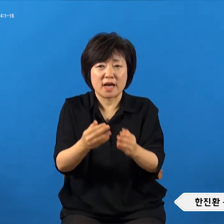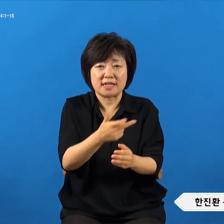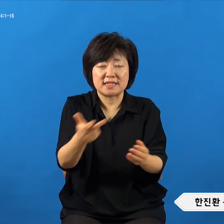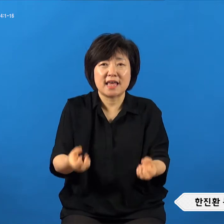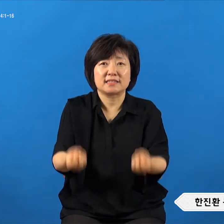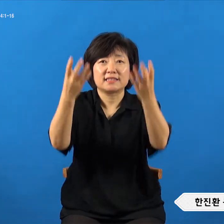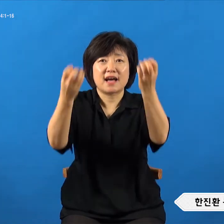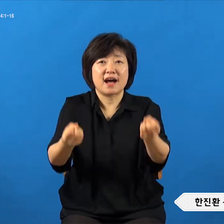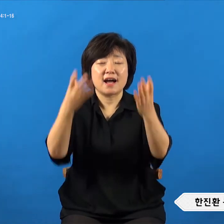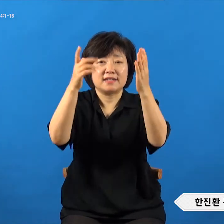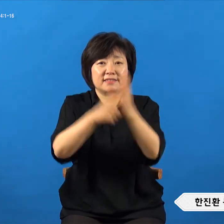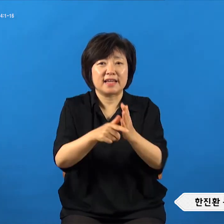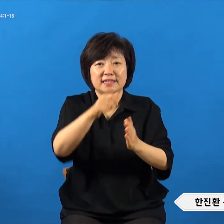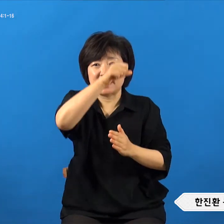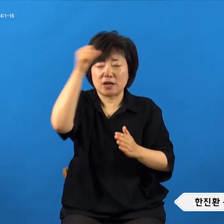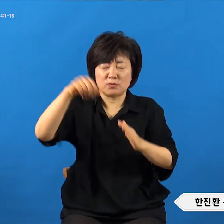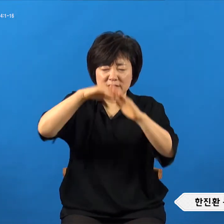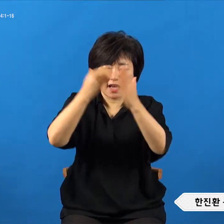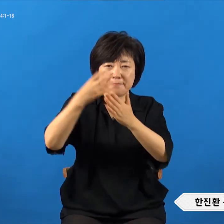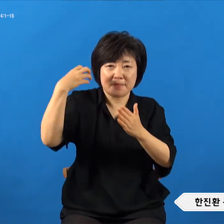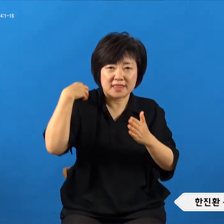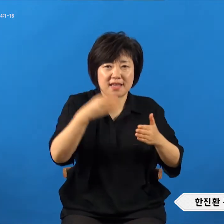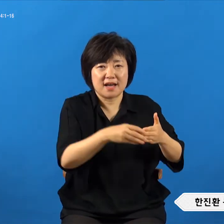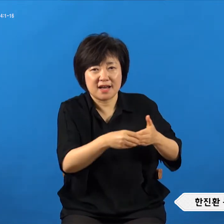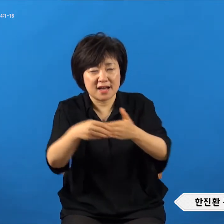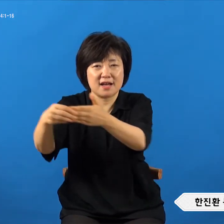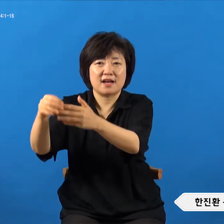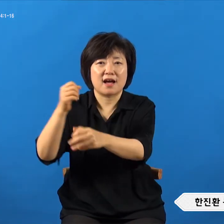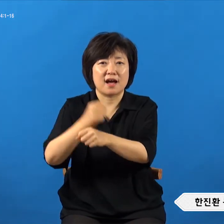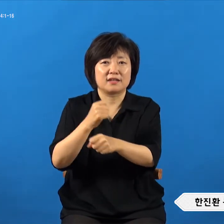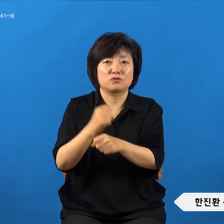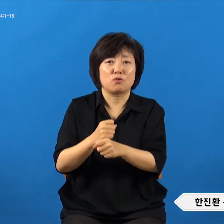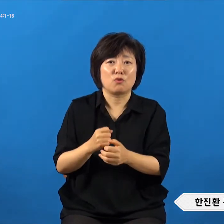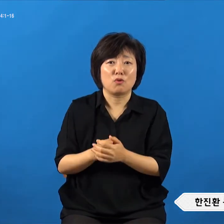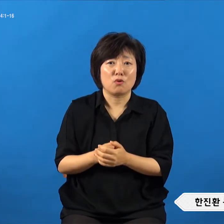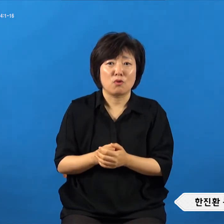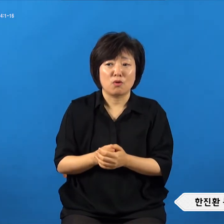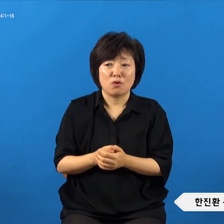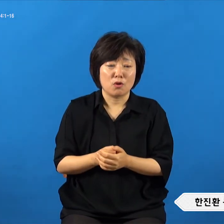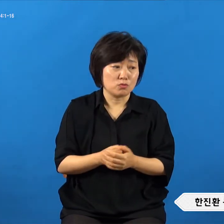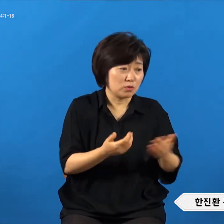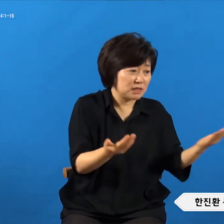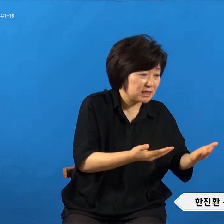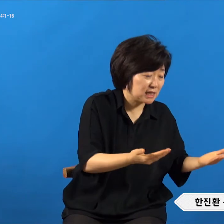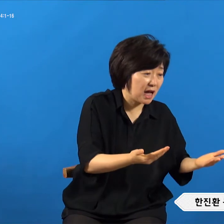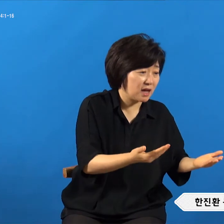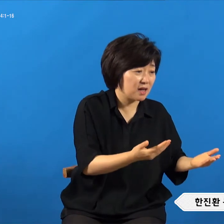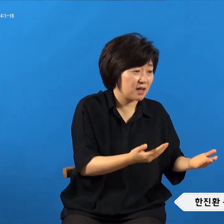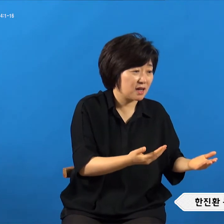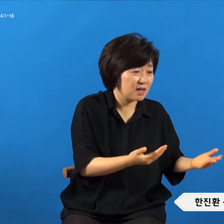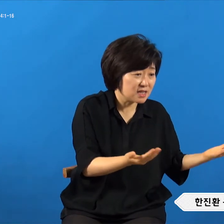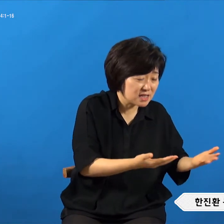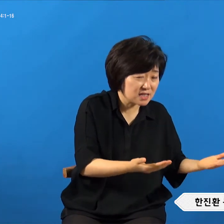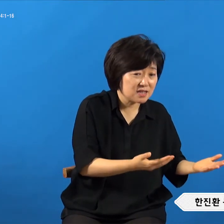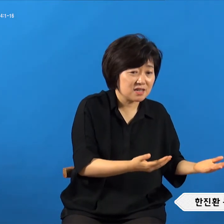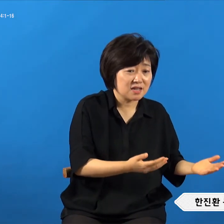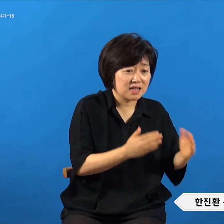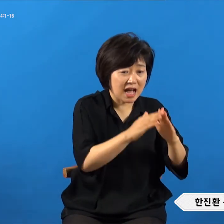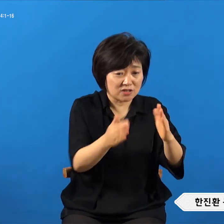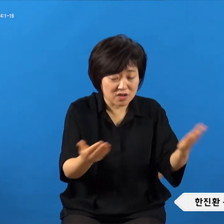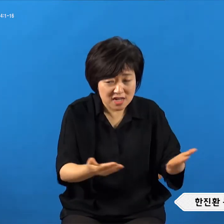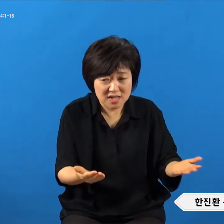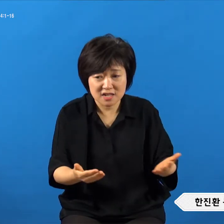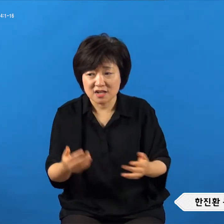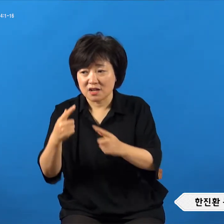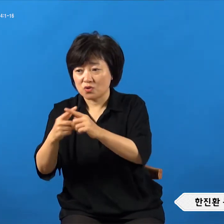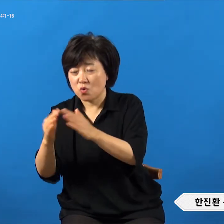행사들 앞장서서 그냥 이끌어 가야 되지요. 그런다고 무슨 세상 직장생활 안 할 수 있습니까? 직장생활 그대로 해야 되지요. 가정생활